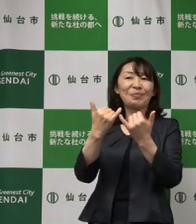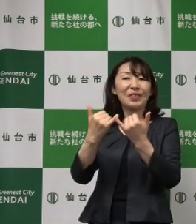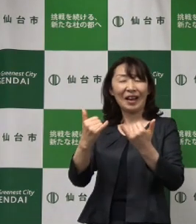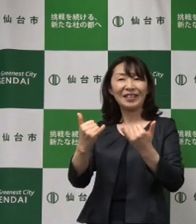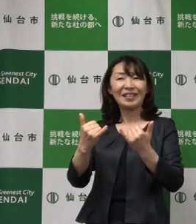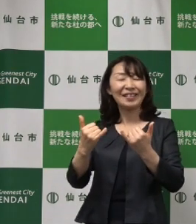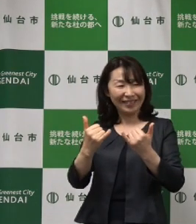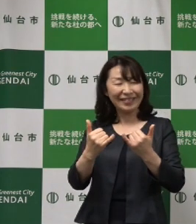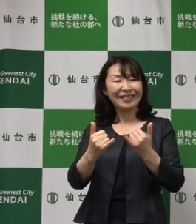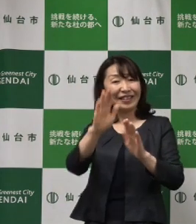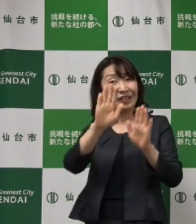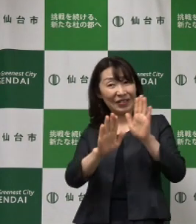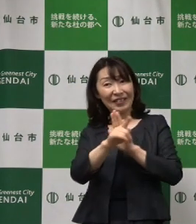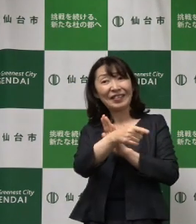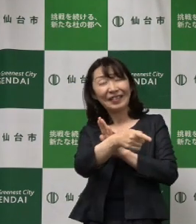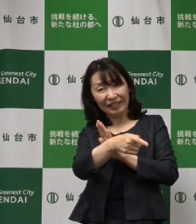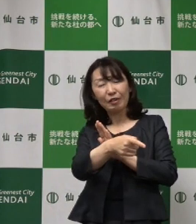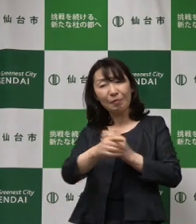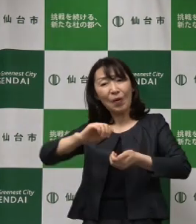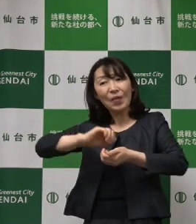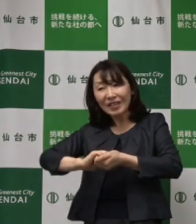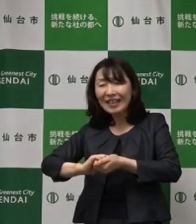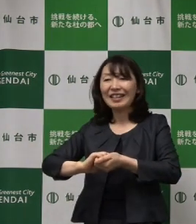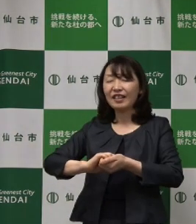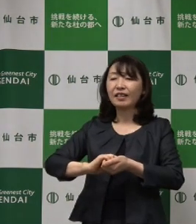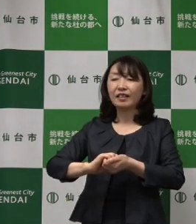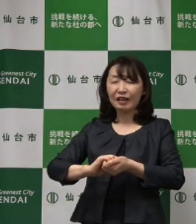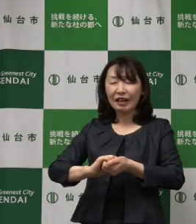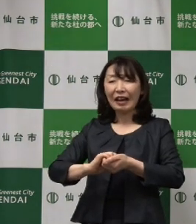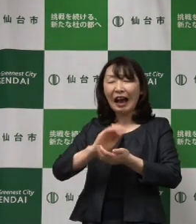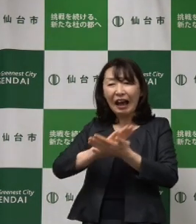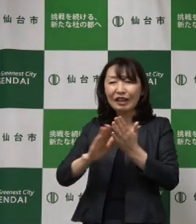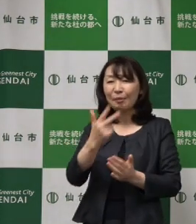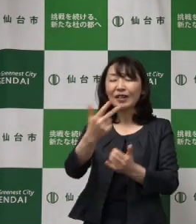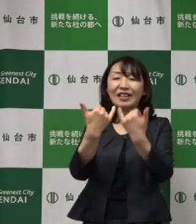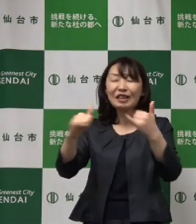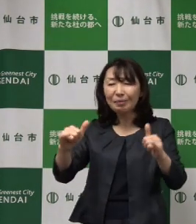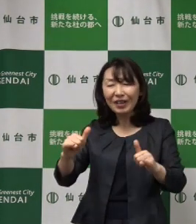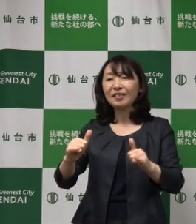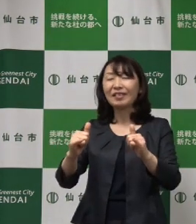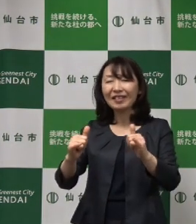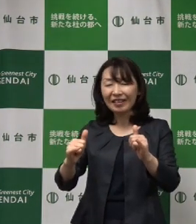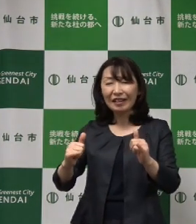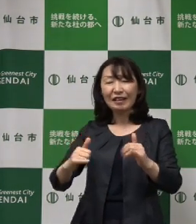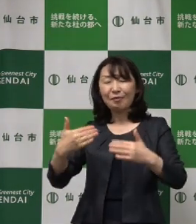シャープになった、その進化したこの車両もぜひまた愛してもらいたいなというふうに思ったところです。